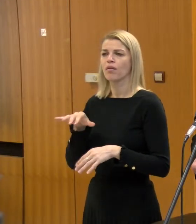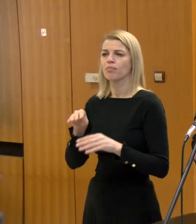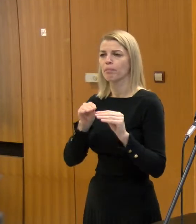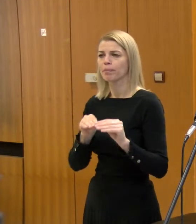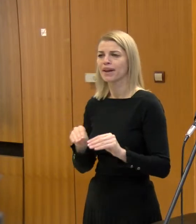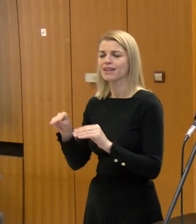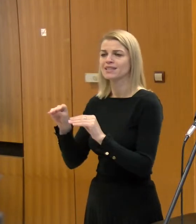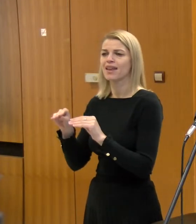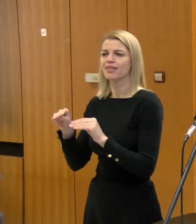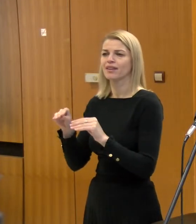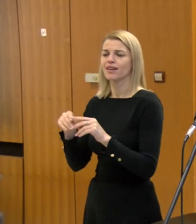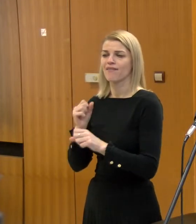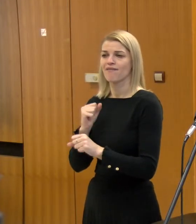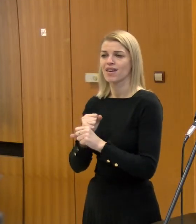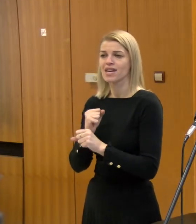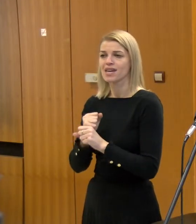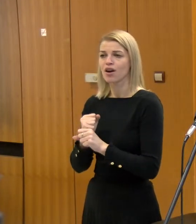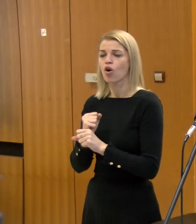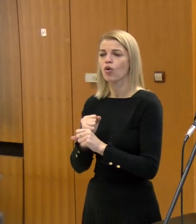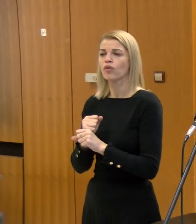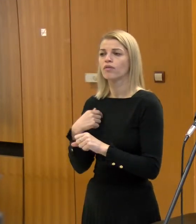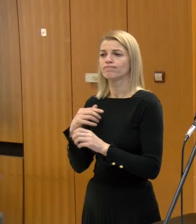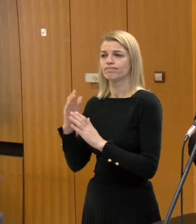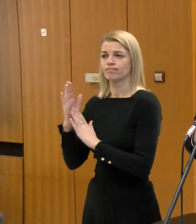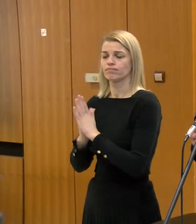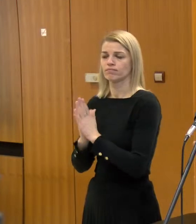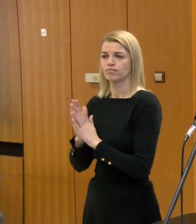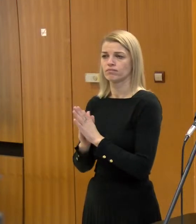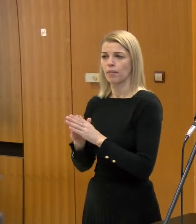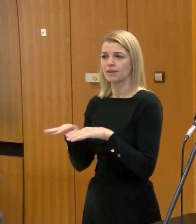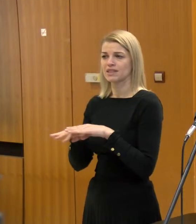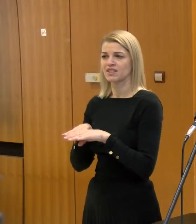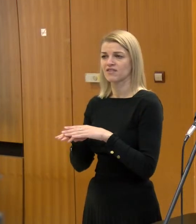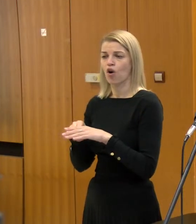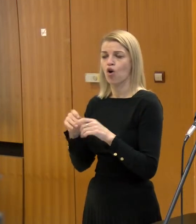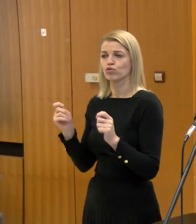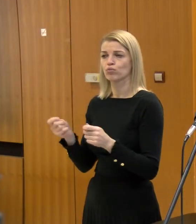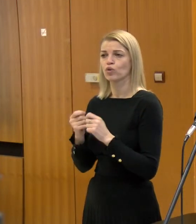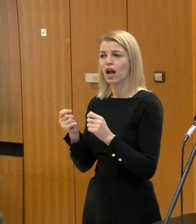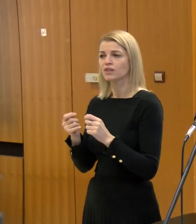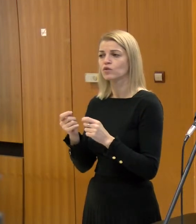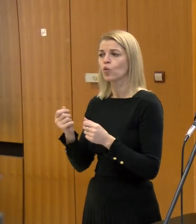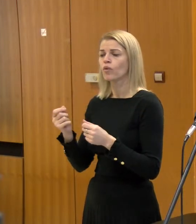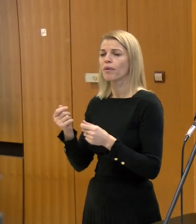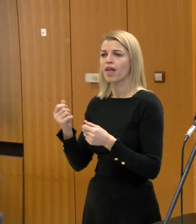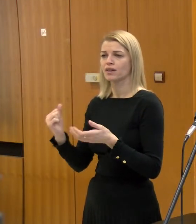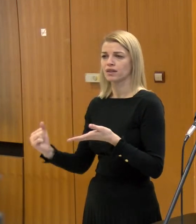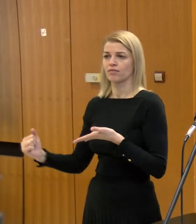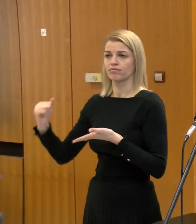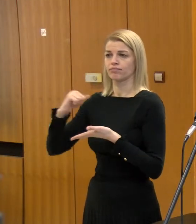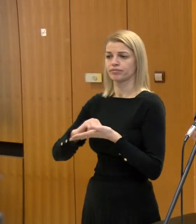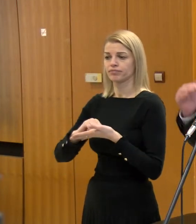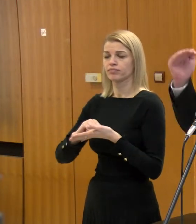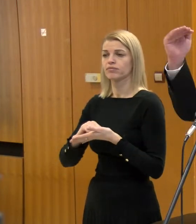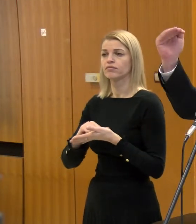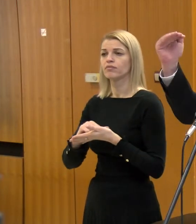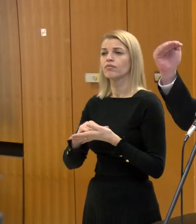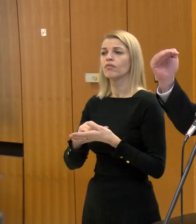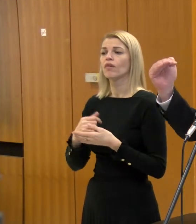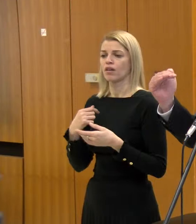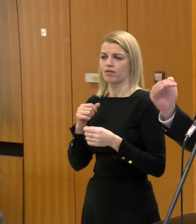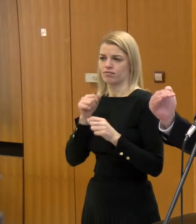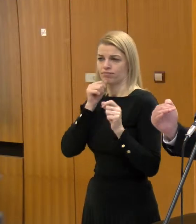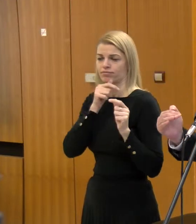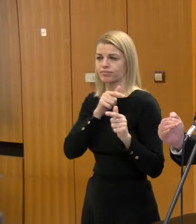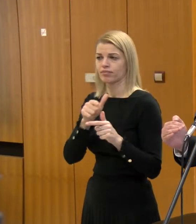výkone, požiadame ministerstvo hospodárstva o jednu sumu na dofinancovanie a potrebujeme vidieť, že